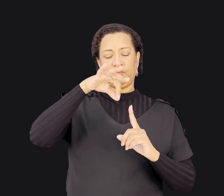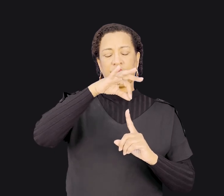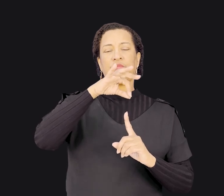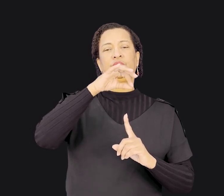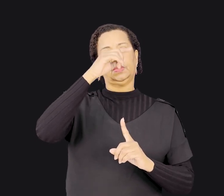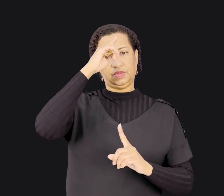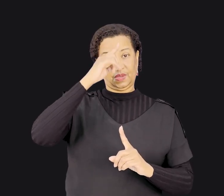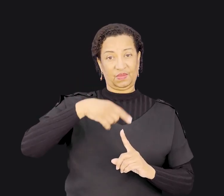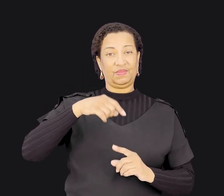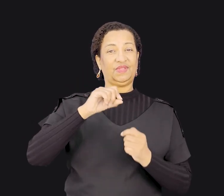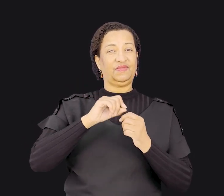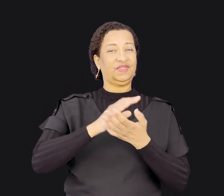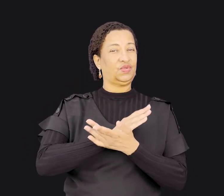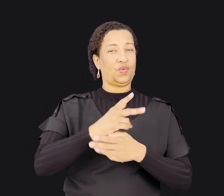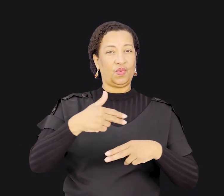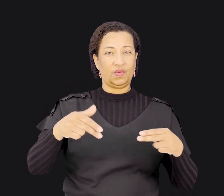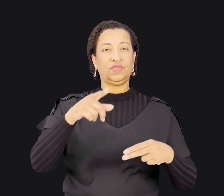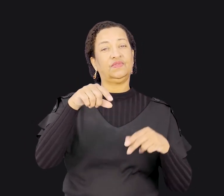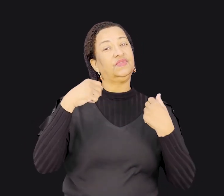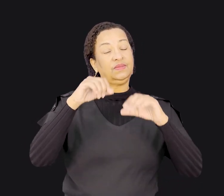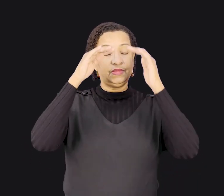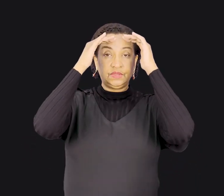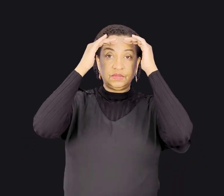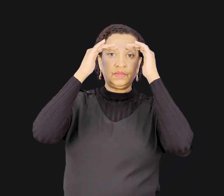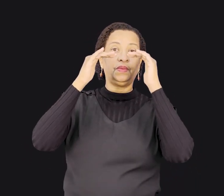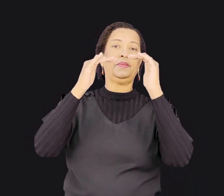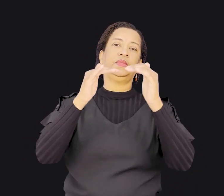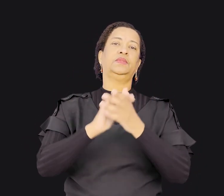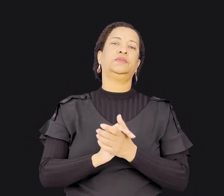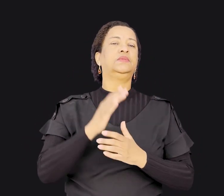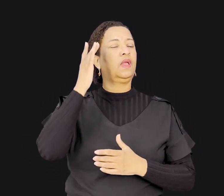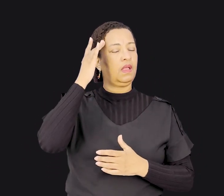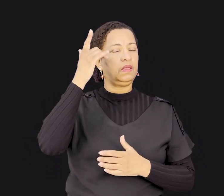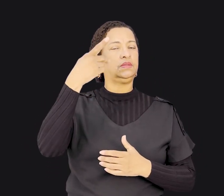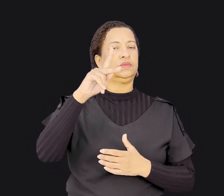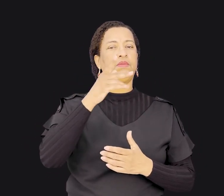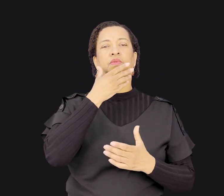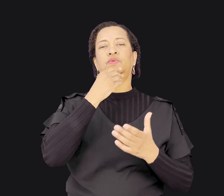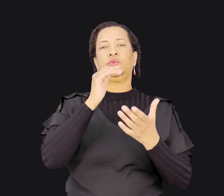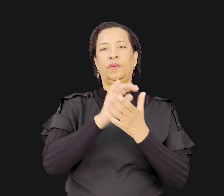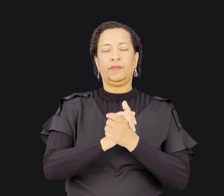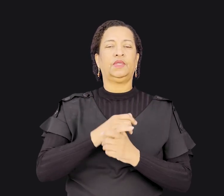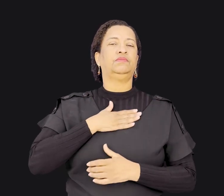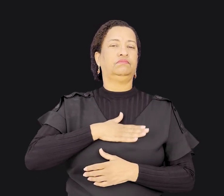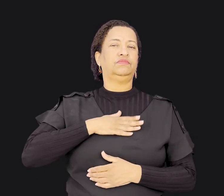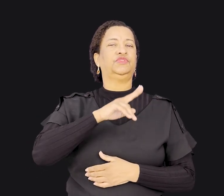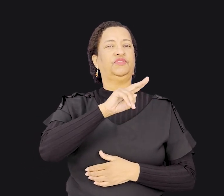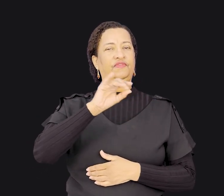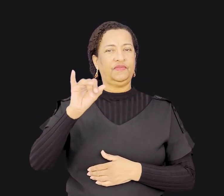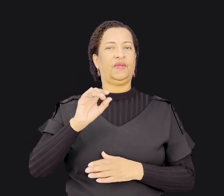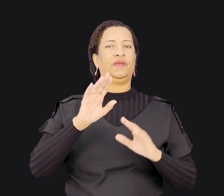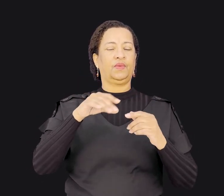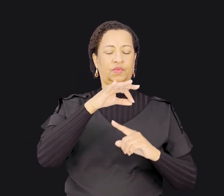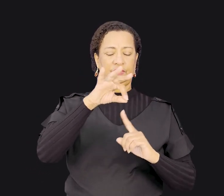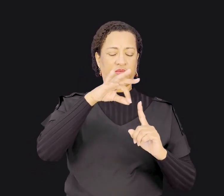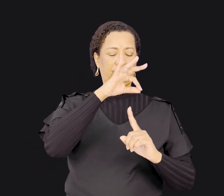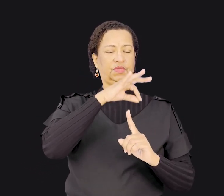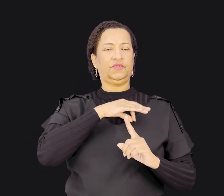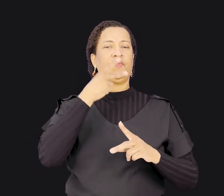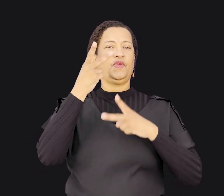uma coisa, você deve obedecer. Tente. Acho que seu marido vai gostar. Quando o Espírito Santo fala para os homens o que eles deveriam